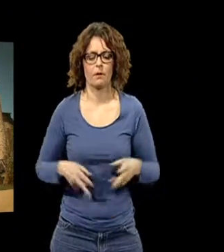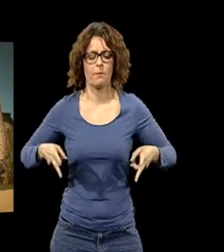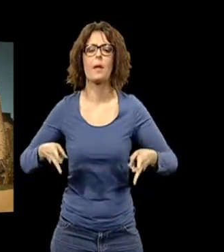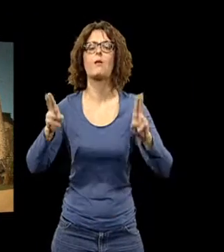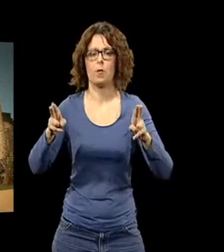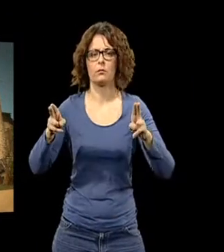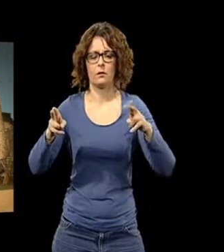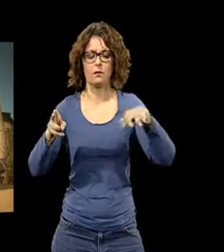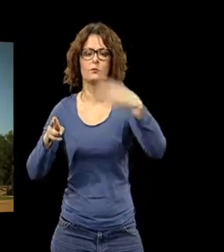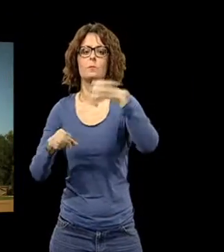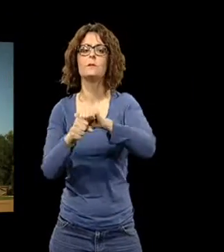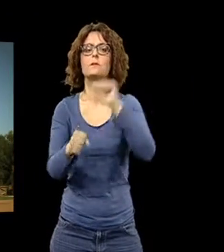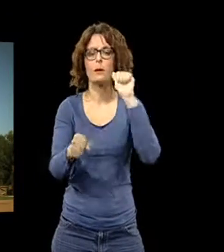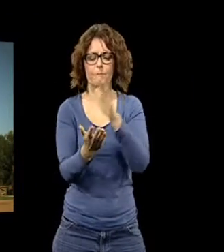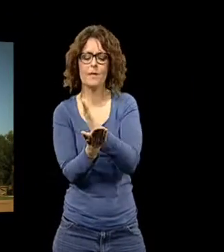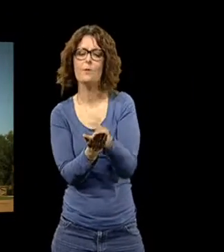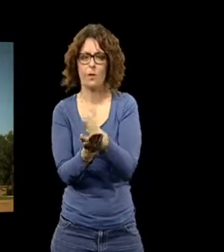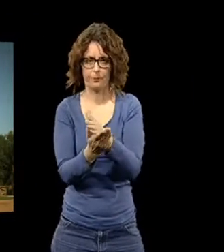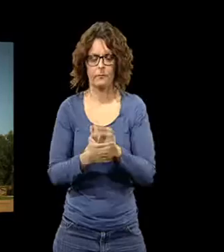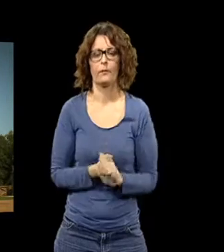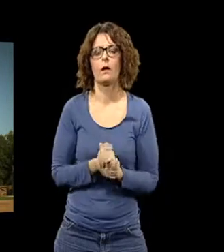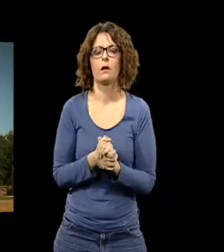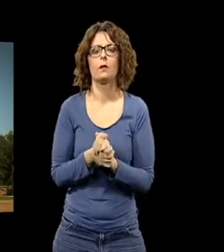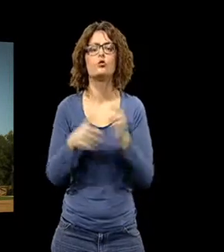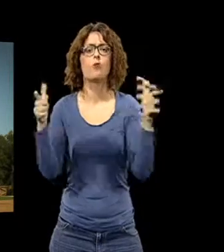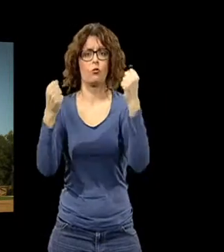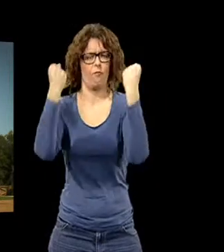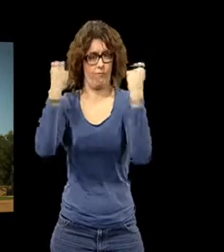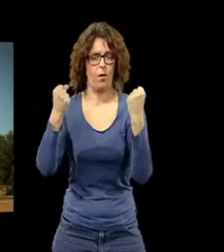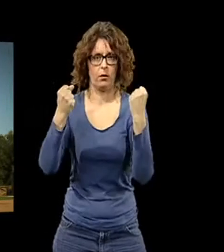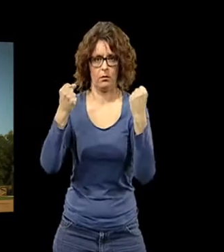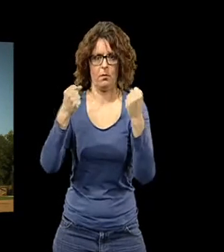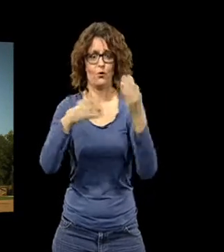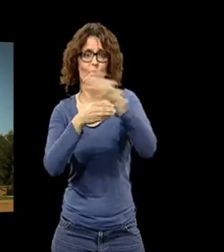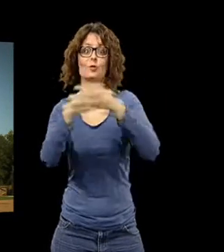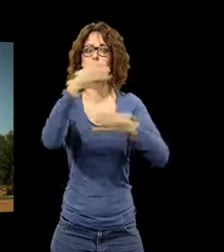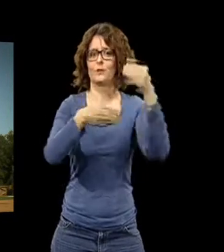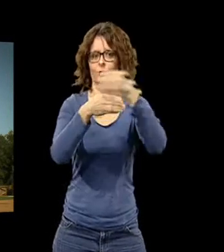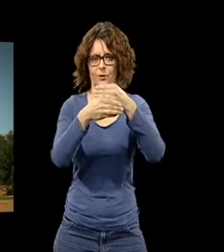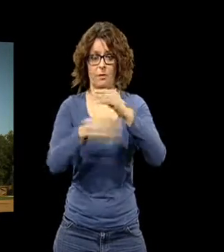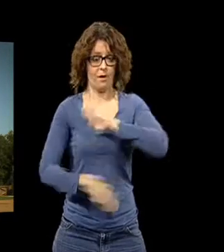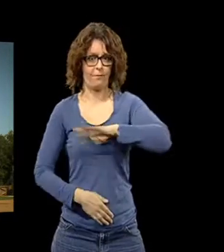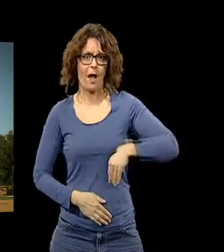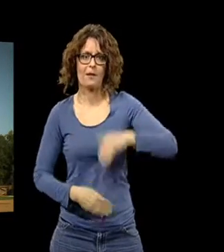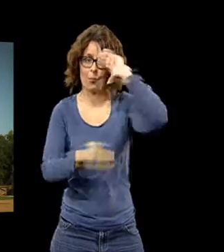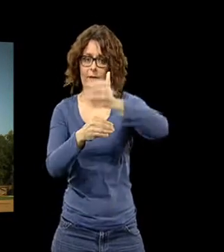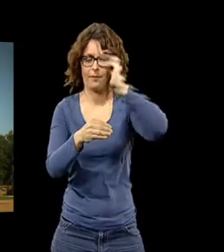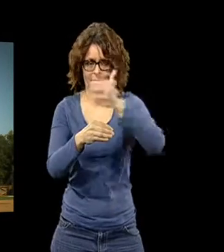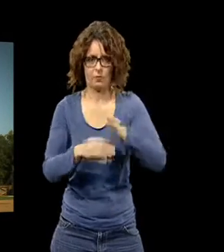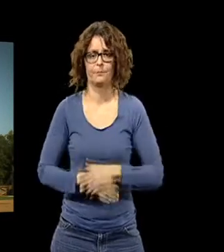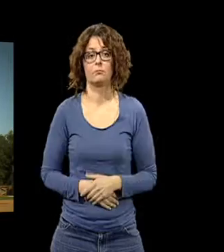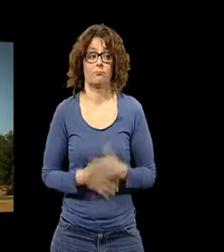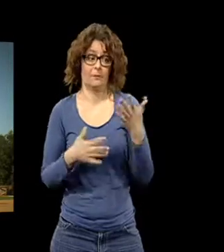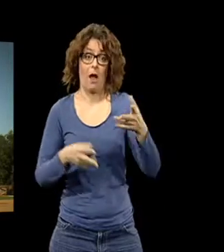C'est une forteresse de la fin du Moyen-Âge. Donc, qui a été construit à peu près au milieu du XIVe siècle, ce qui